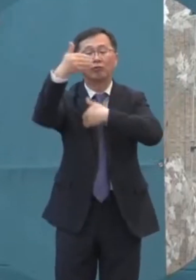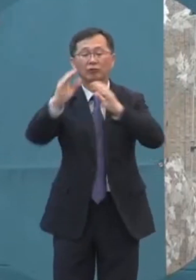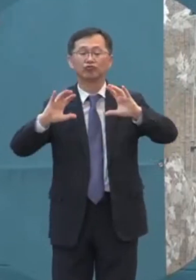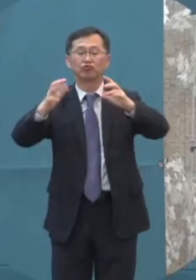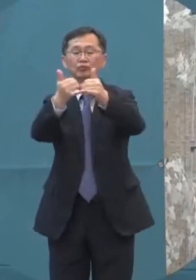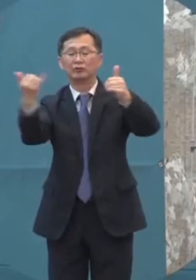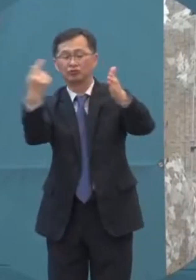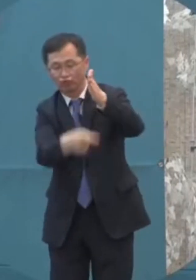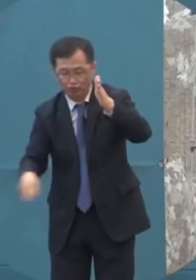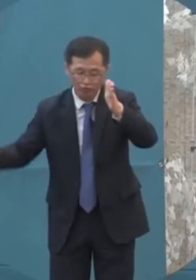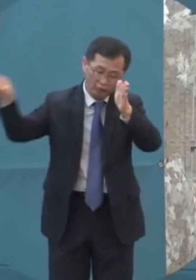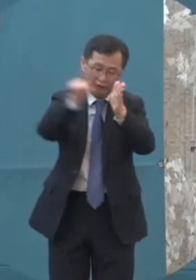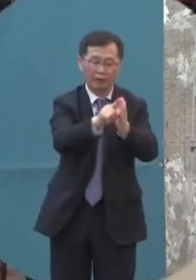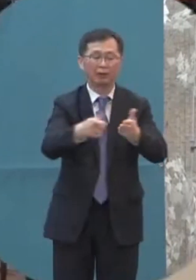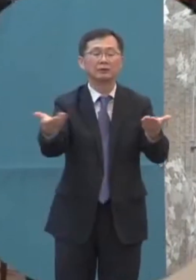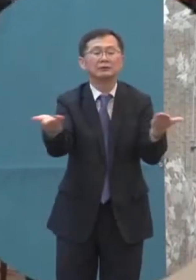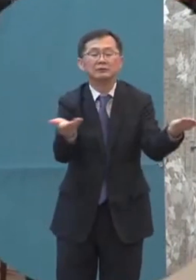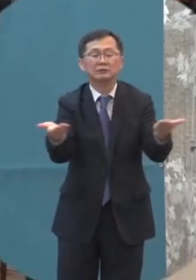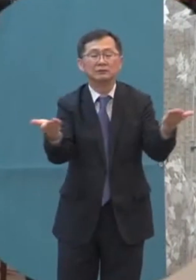바랍니다.